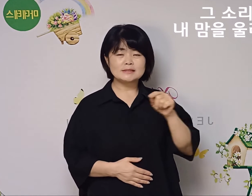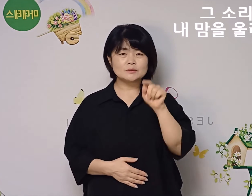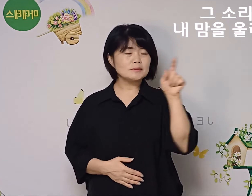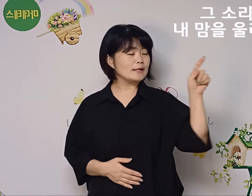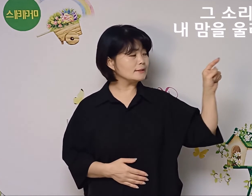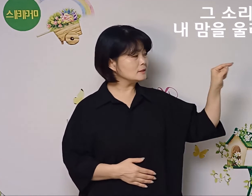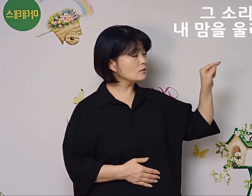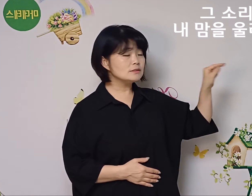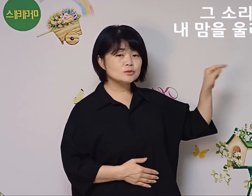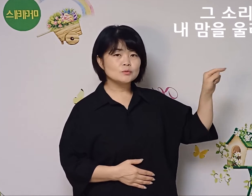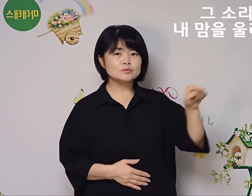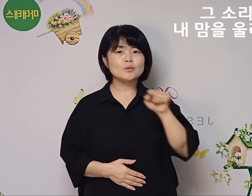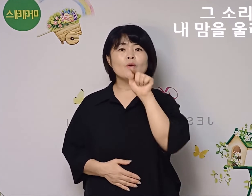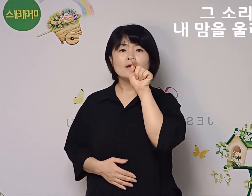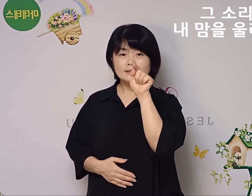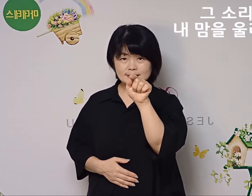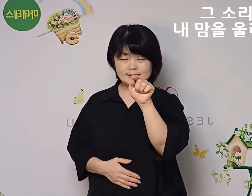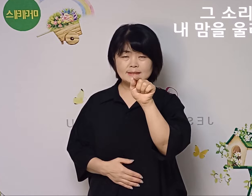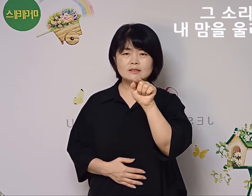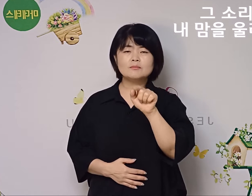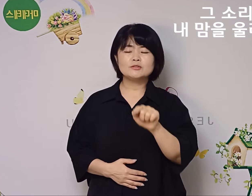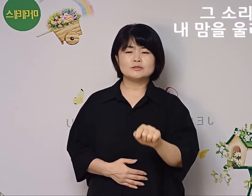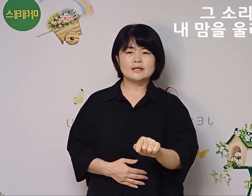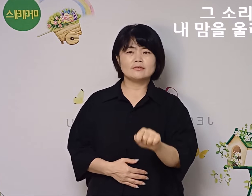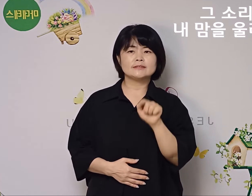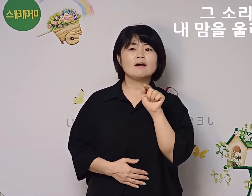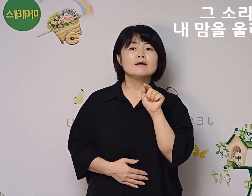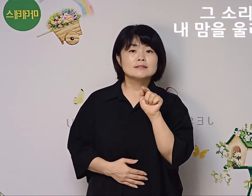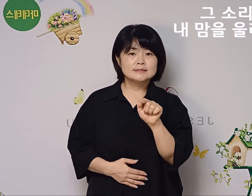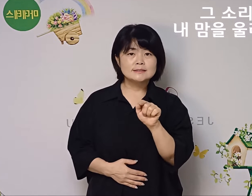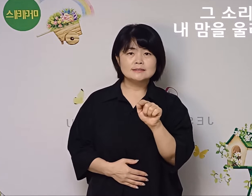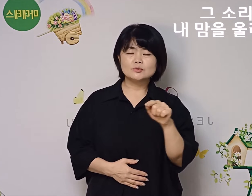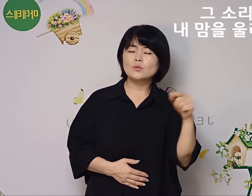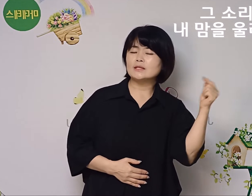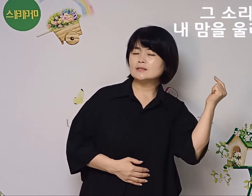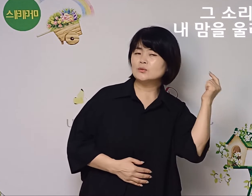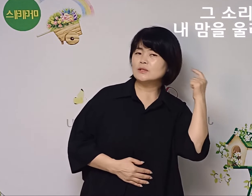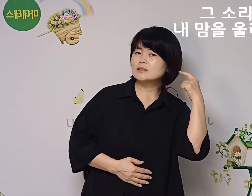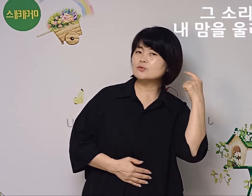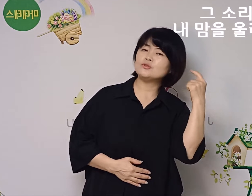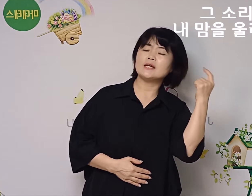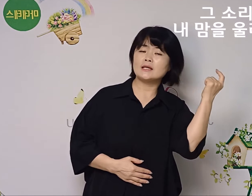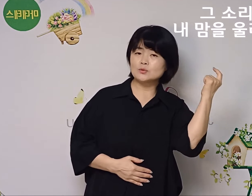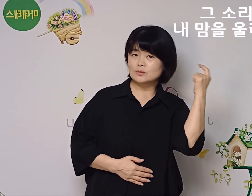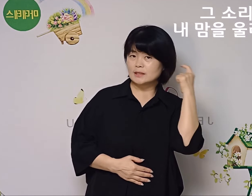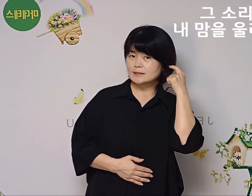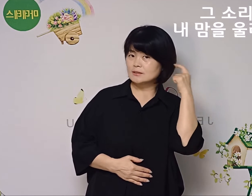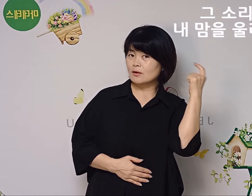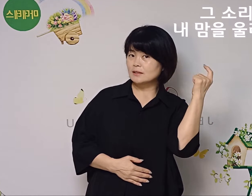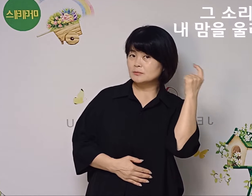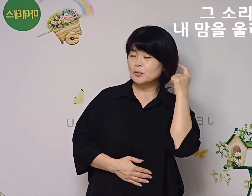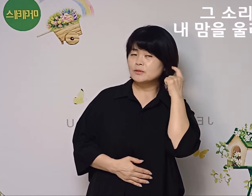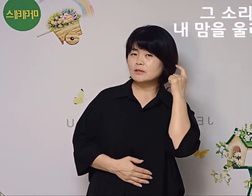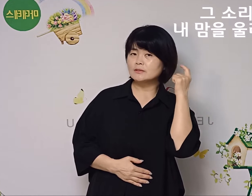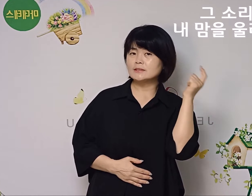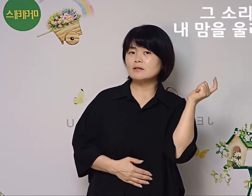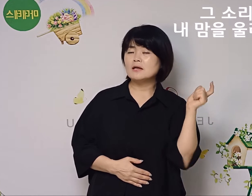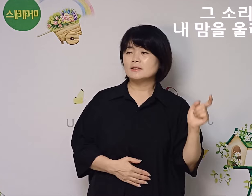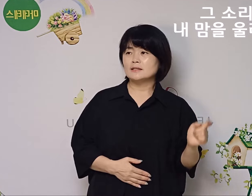마시고 약간 성을 손으로 그 찍어만 주세요. 그래서 그 소리는 귀에 소리가 들어가는 표현이거든요. 근데 내가